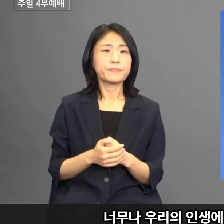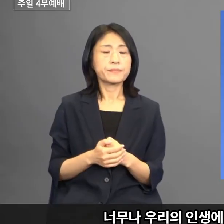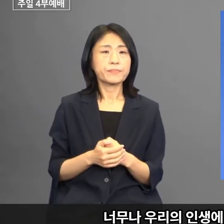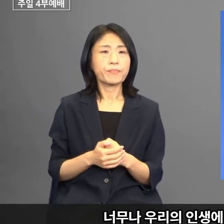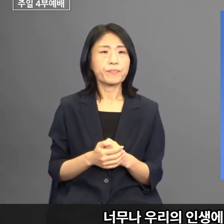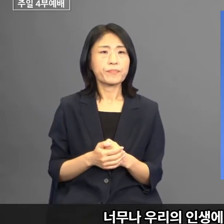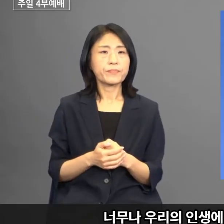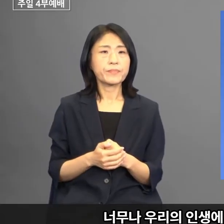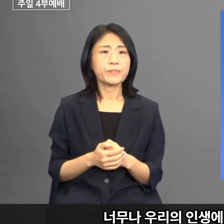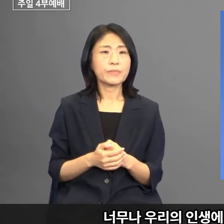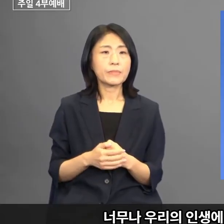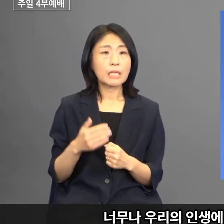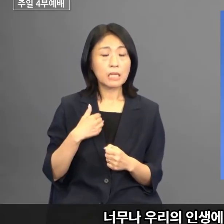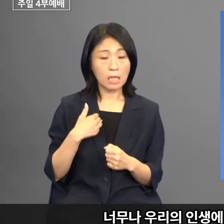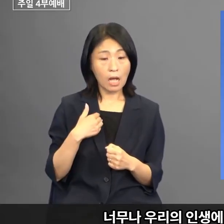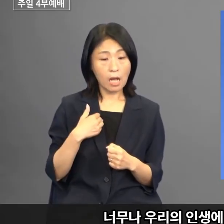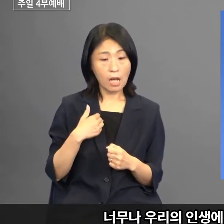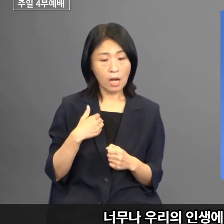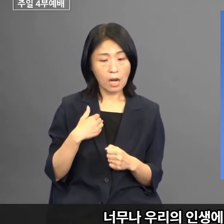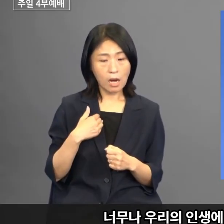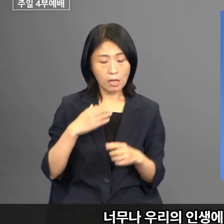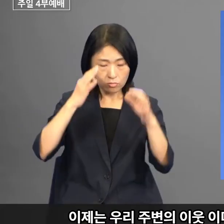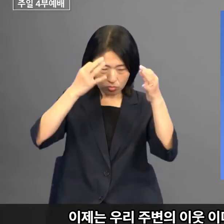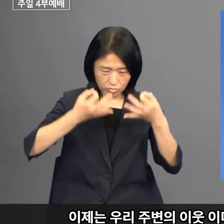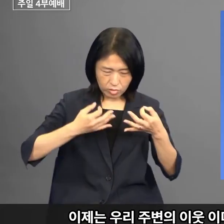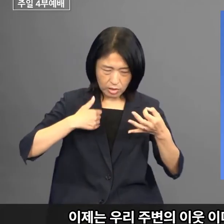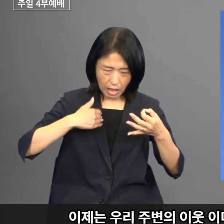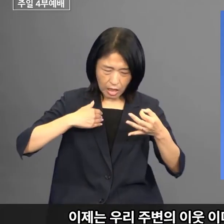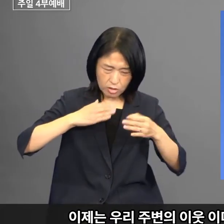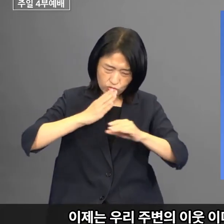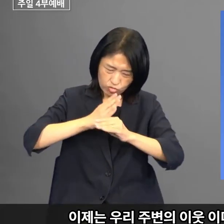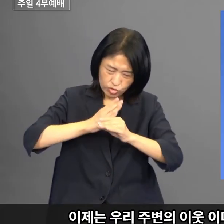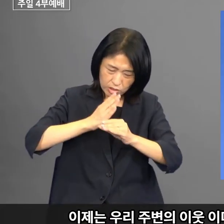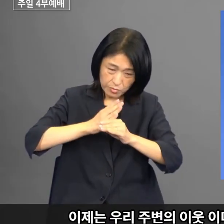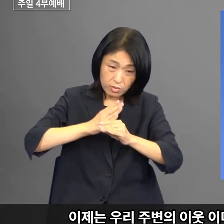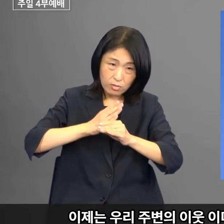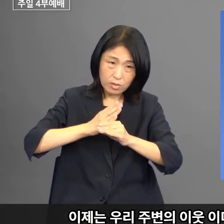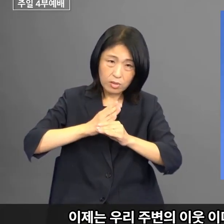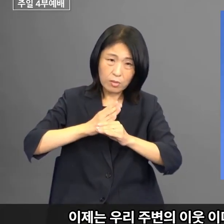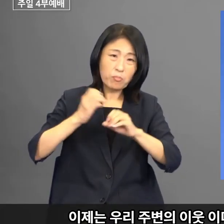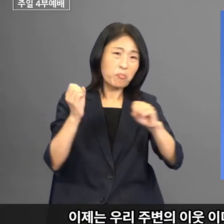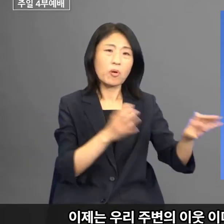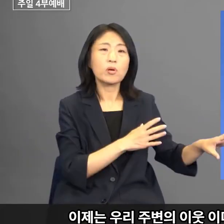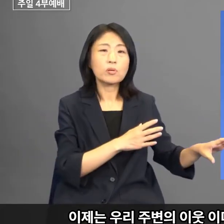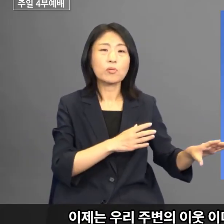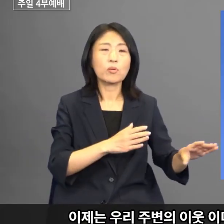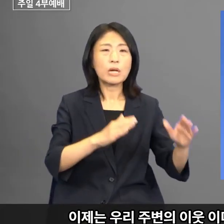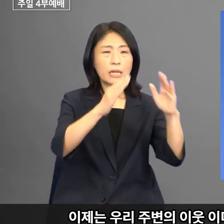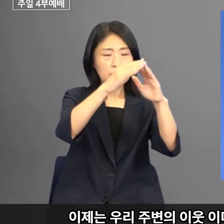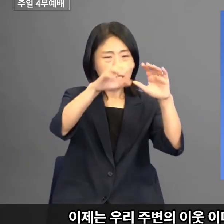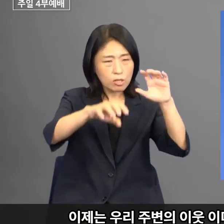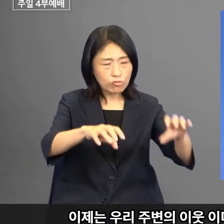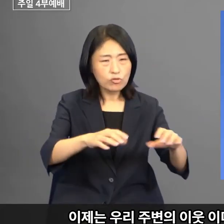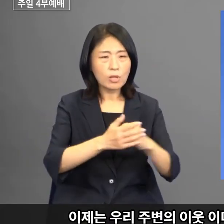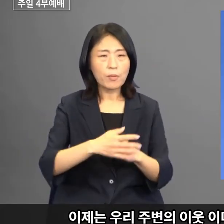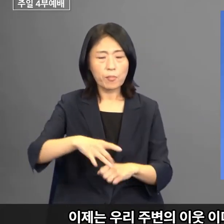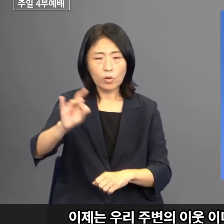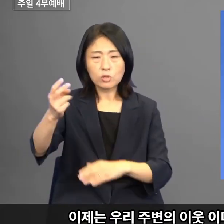너무나 우리의 인생에만 초점이 맞춰져 있는 것, 이제는 우리 주변의 이웃, 이미 먼저 온